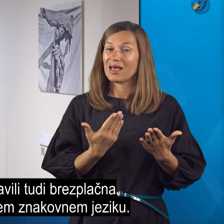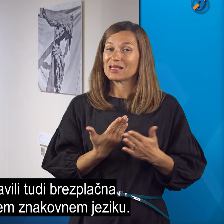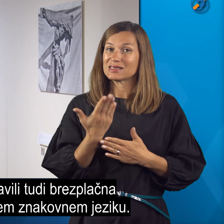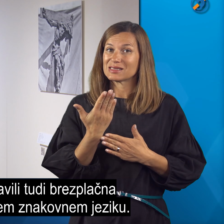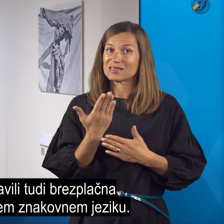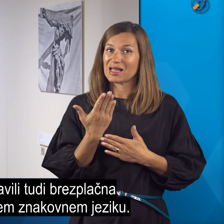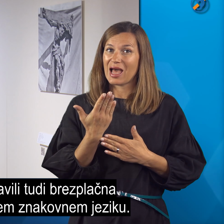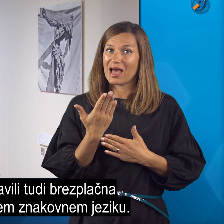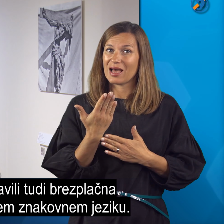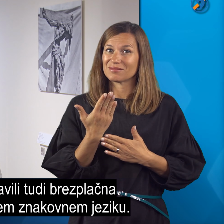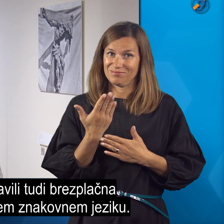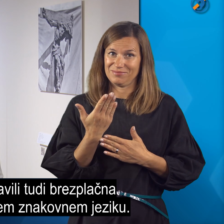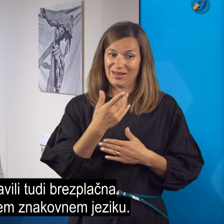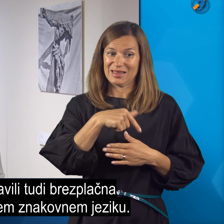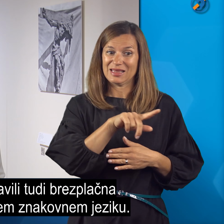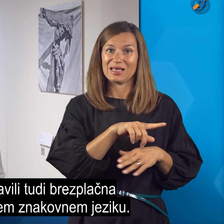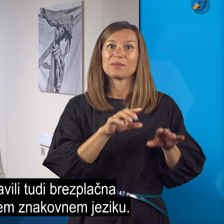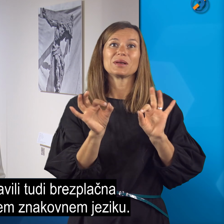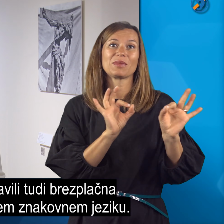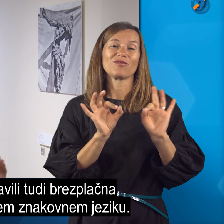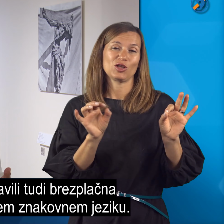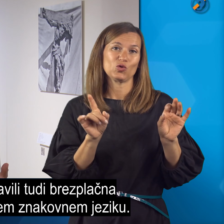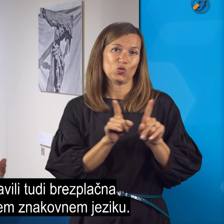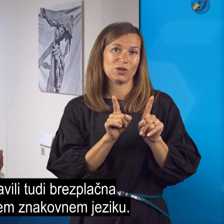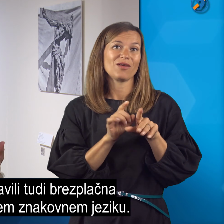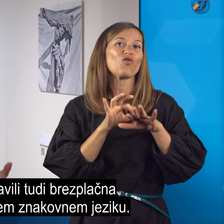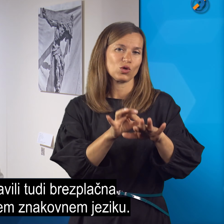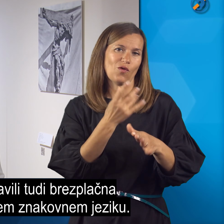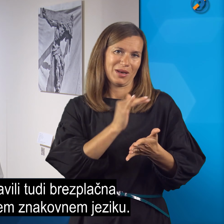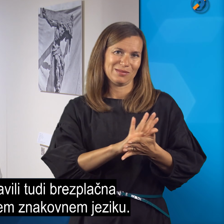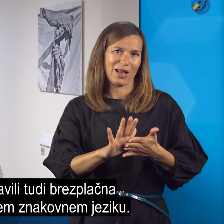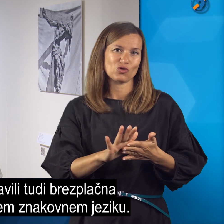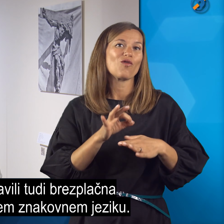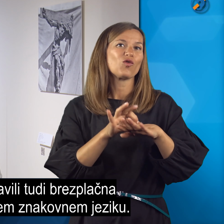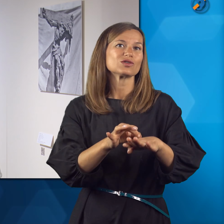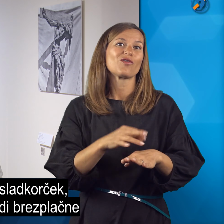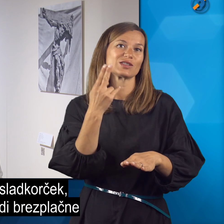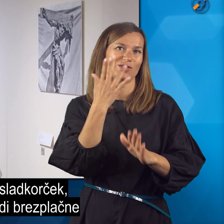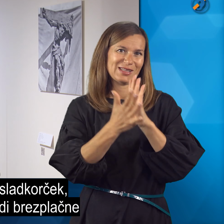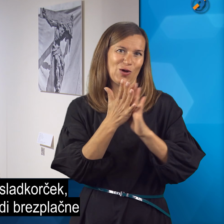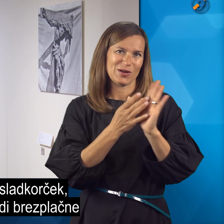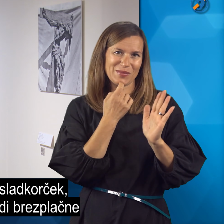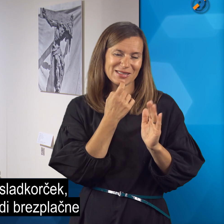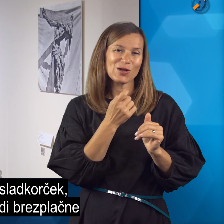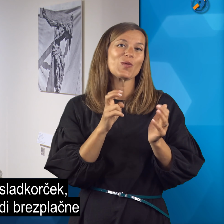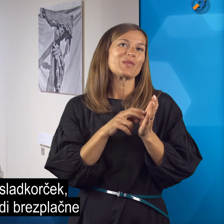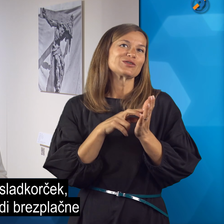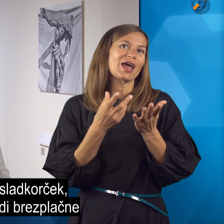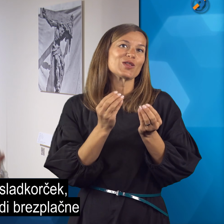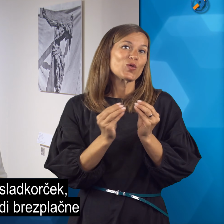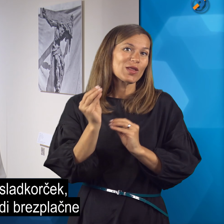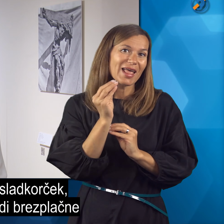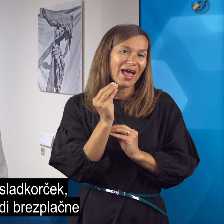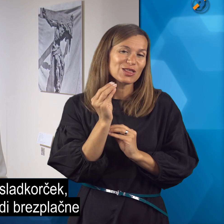Za njih smo pripravili tudi vodstva brezplačna, in sicer vodstva v slovenskem znakovnem jeziku in pa še en tak